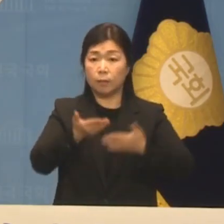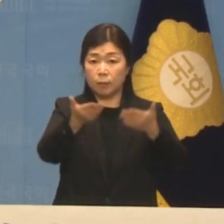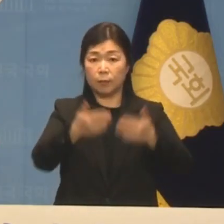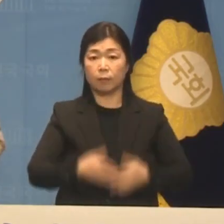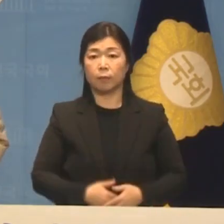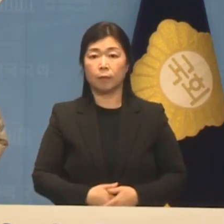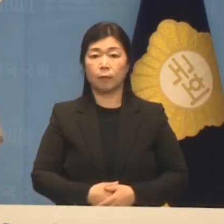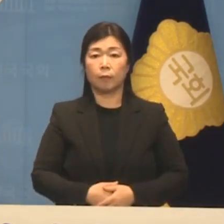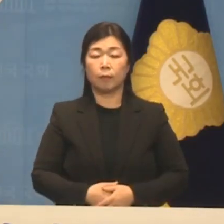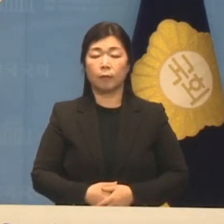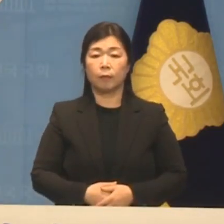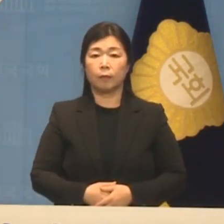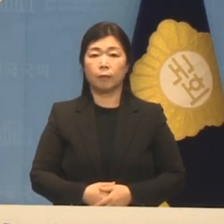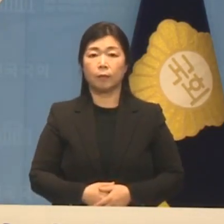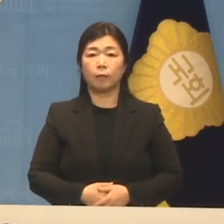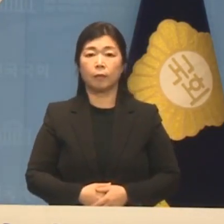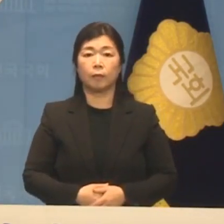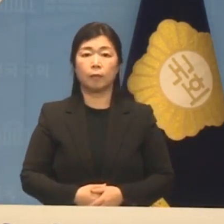바입니다.